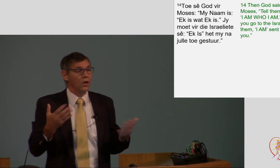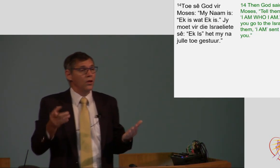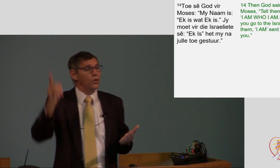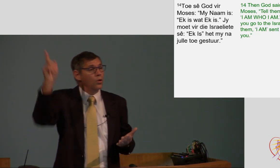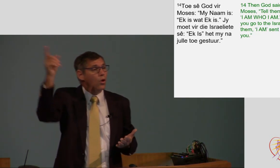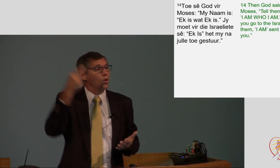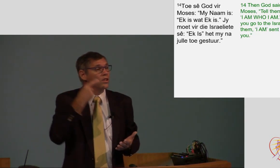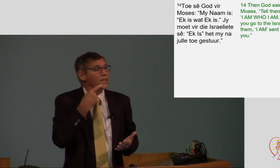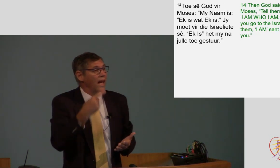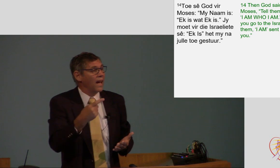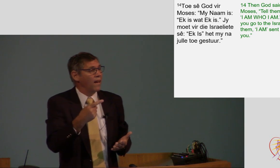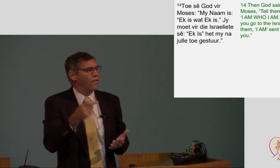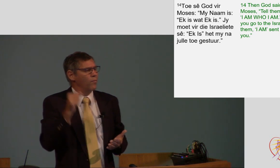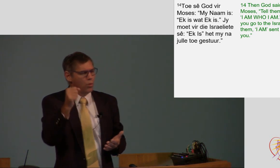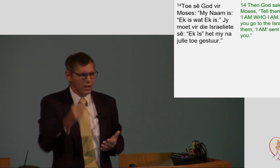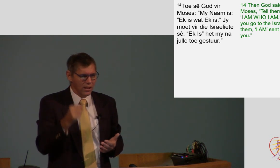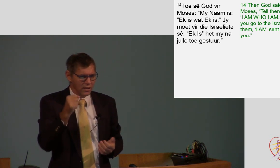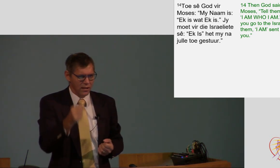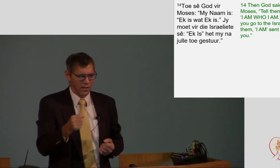Toe God sê vir Moses,